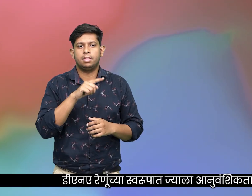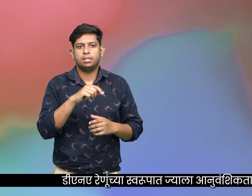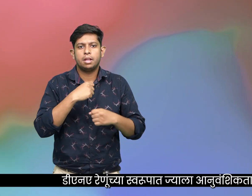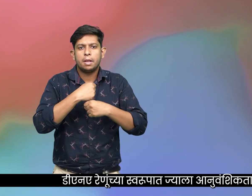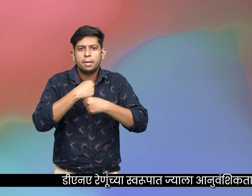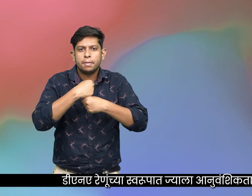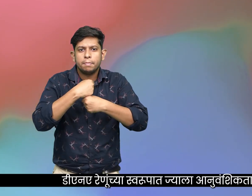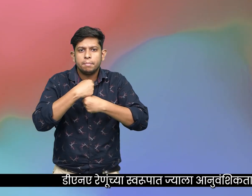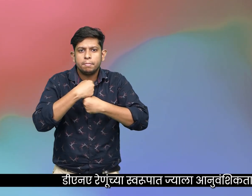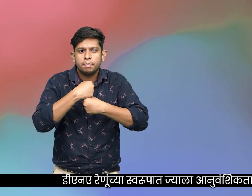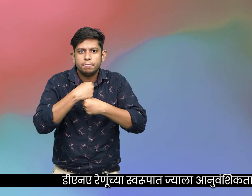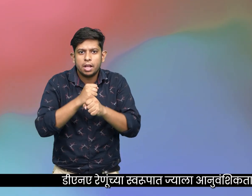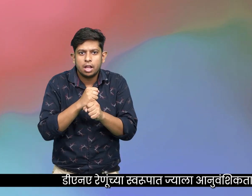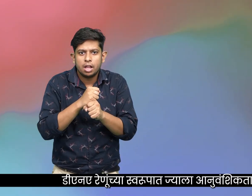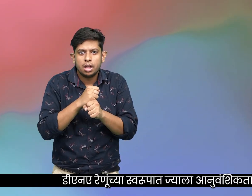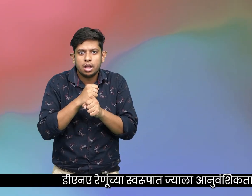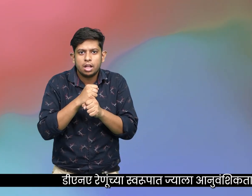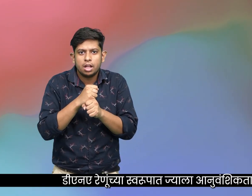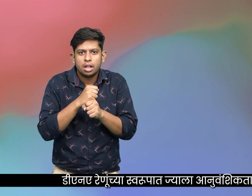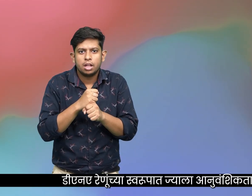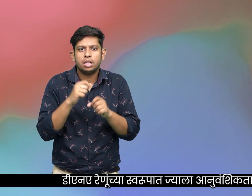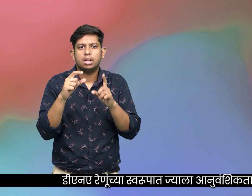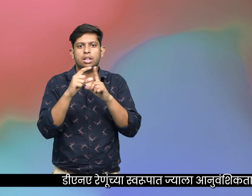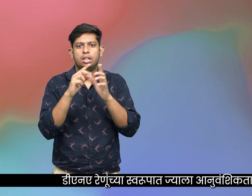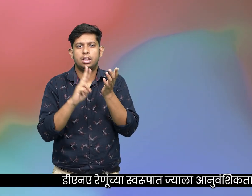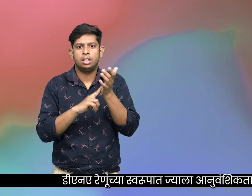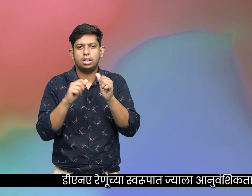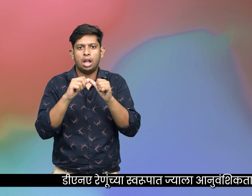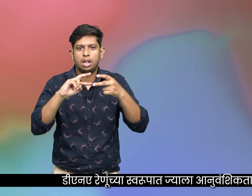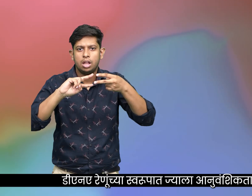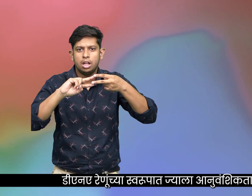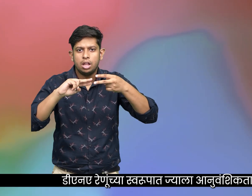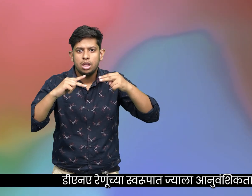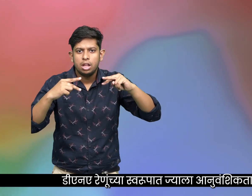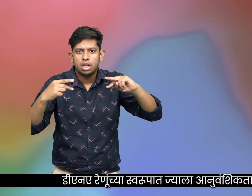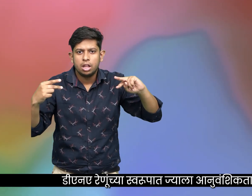डीएनएच्या रेणूच्या स्वरूपात जायला, ज्याला आनुवंशिकता असं म्हणतात.